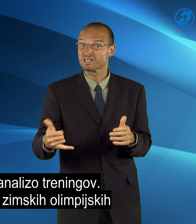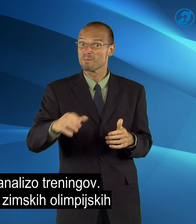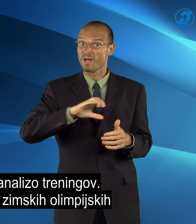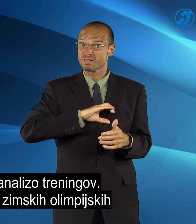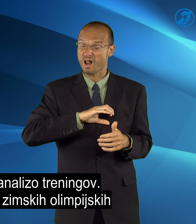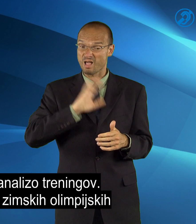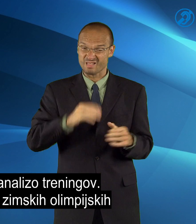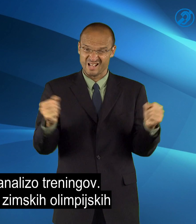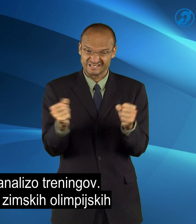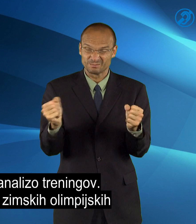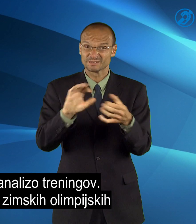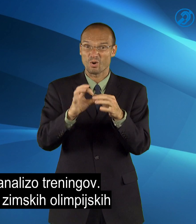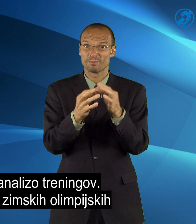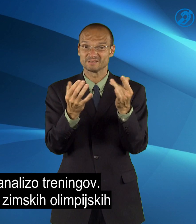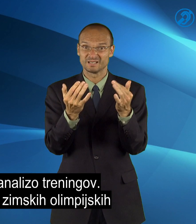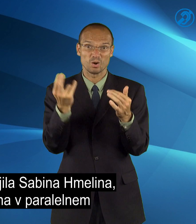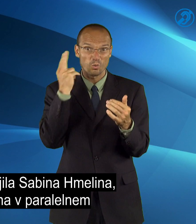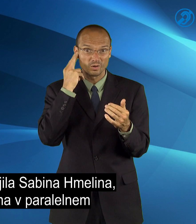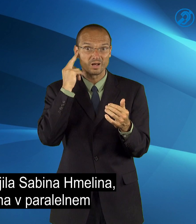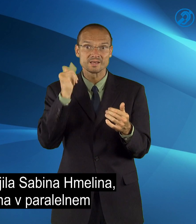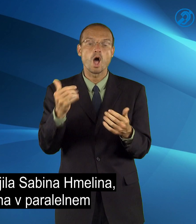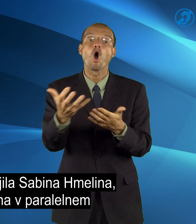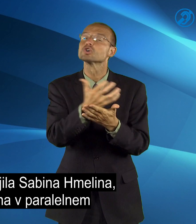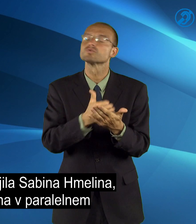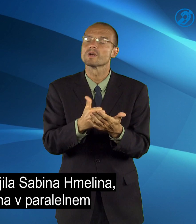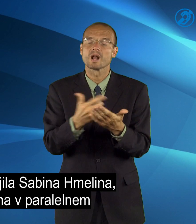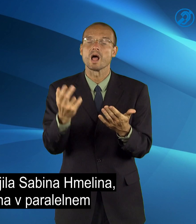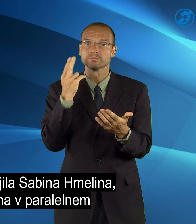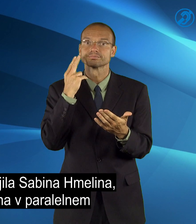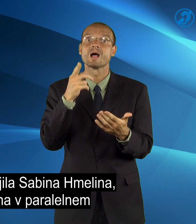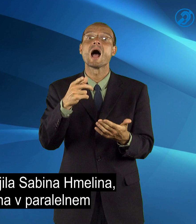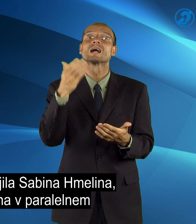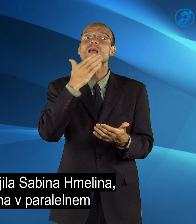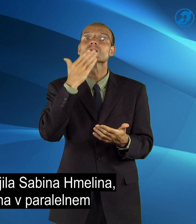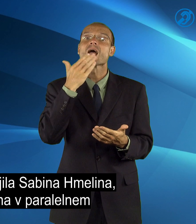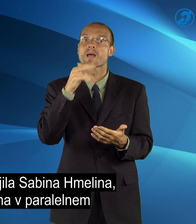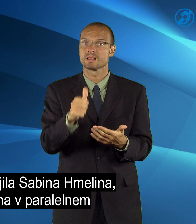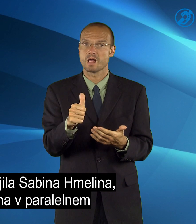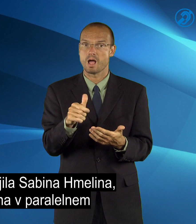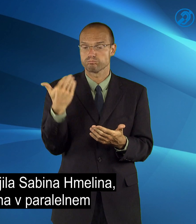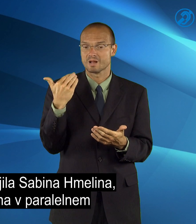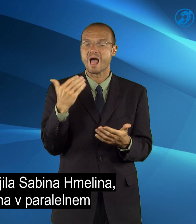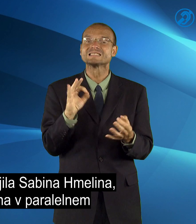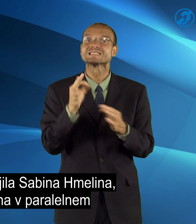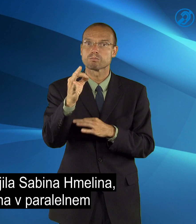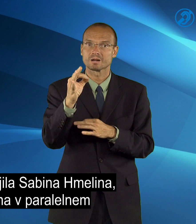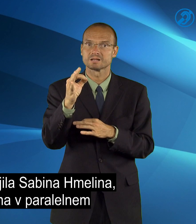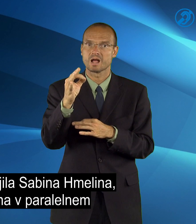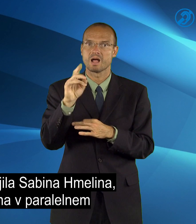Zadnjo medaljo na zimskih olimpijskih igrah gluhih je osvojila Sabina Hmelina, ko je bila srebrna v paralelnem slalomu